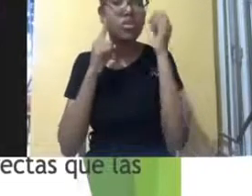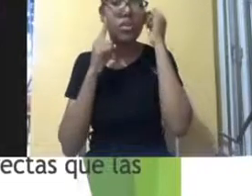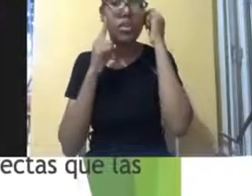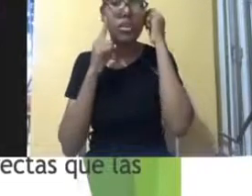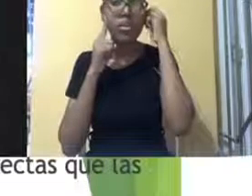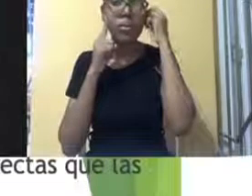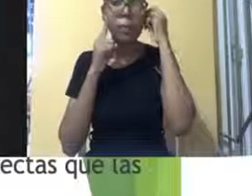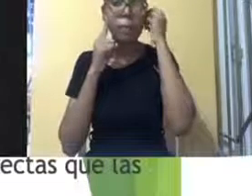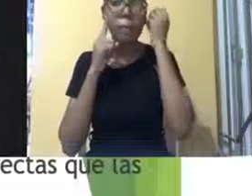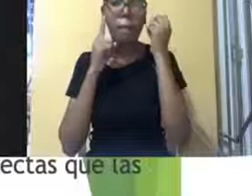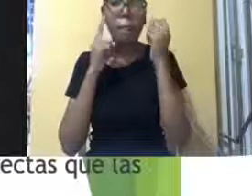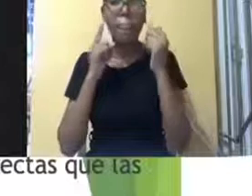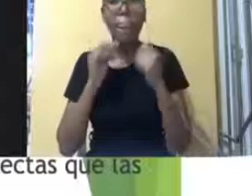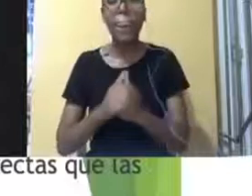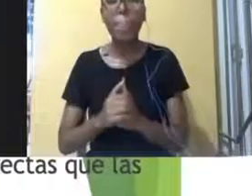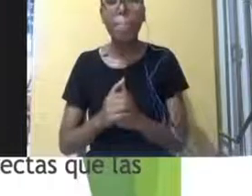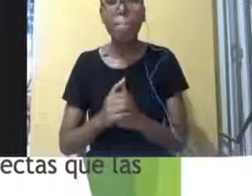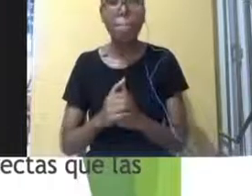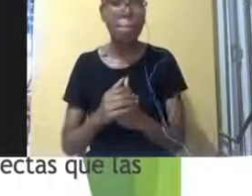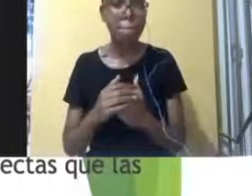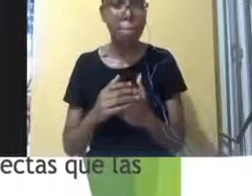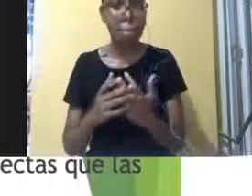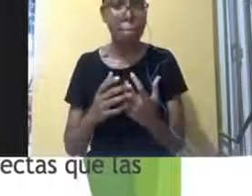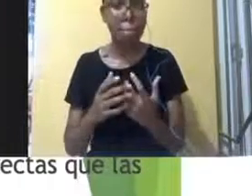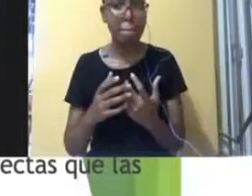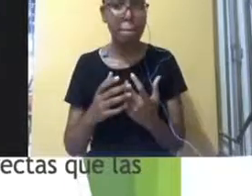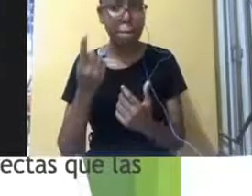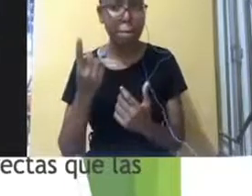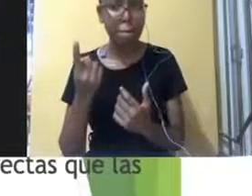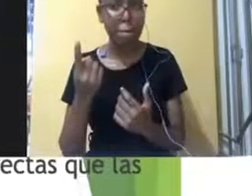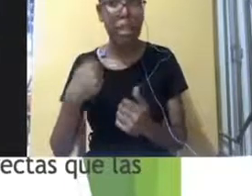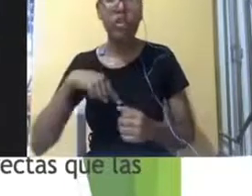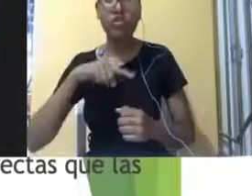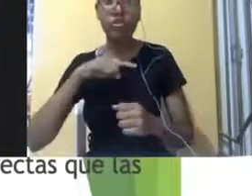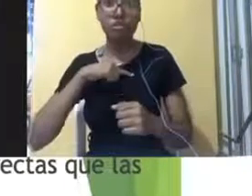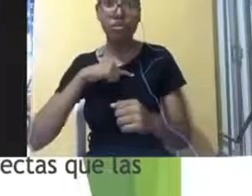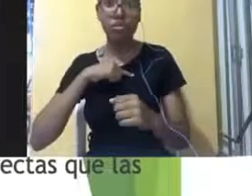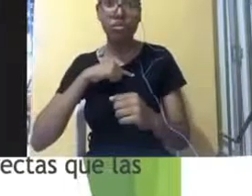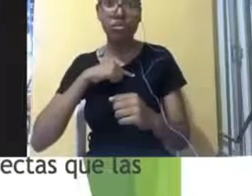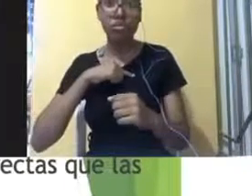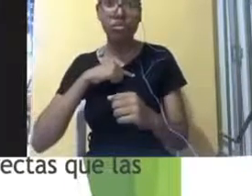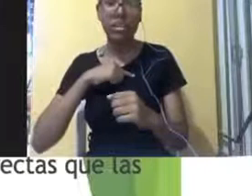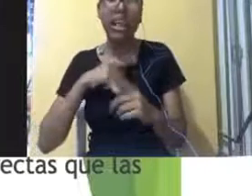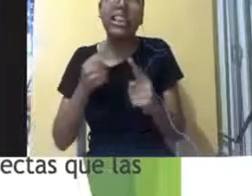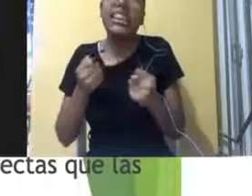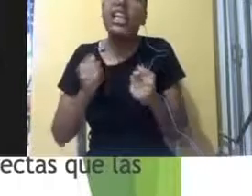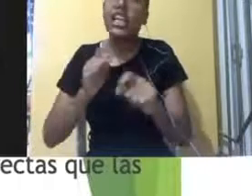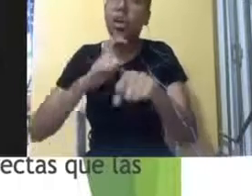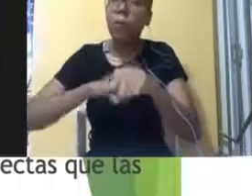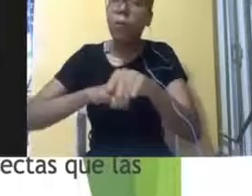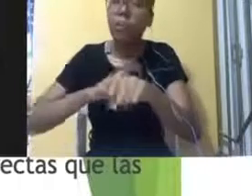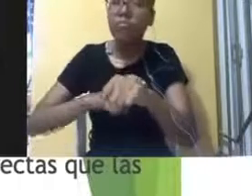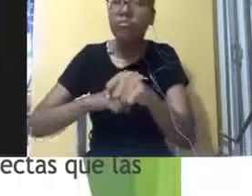diferente, llegando temprano. Bueno, esa es otra. Nosotros somos puntuales. Bueno, tratamos de serlo. Nosotros no somos